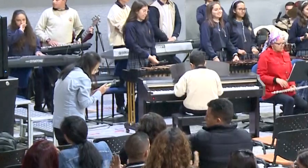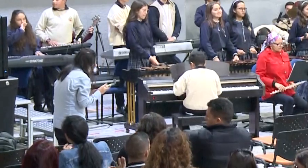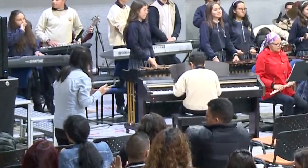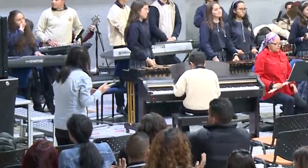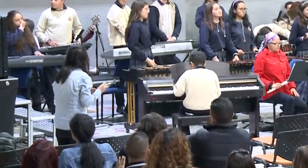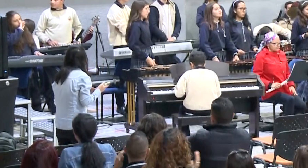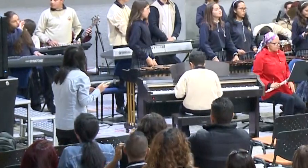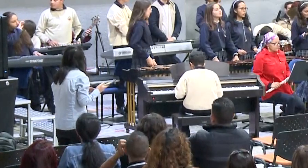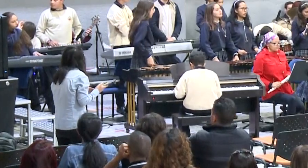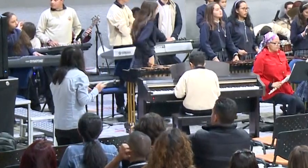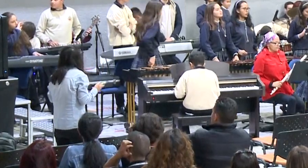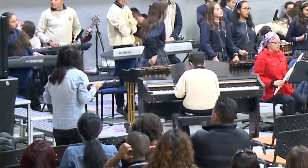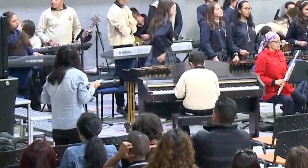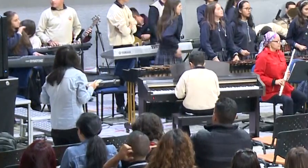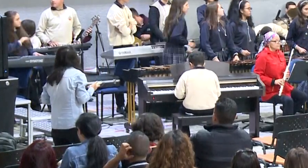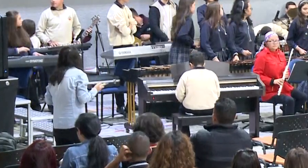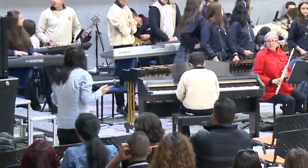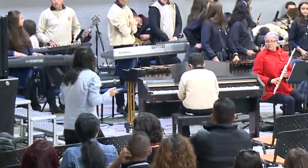ah